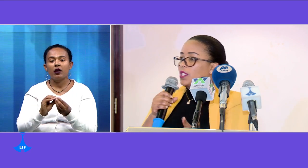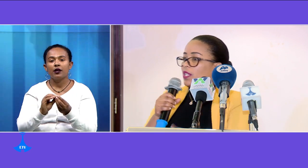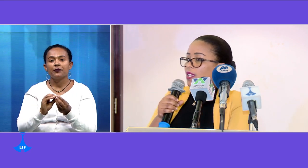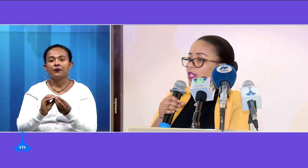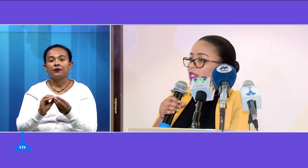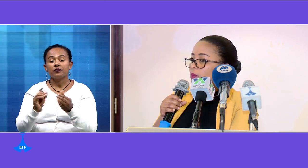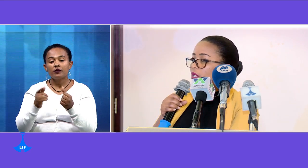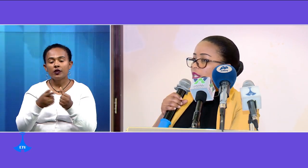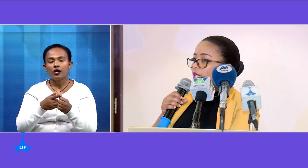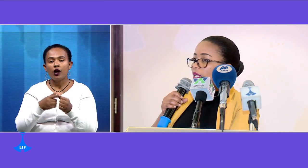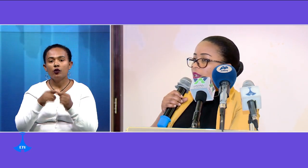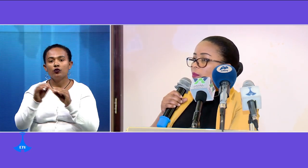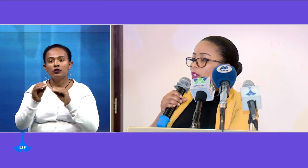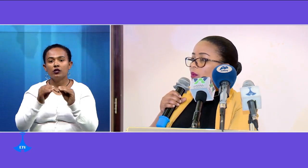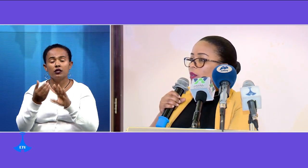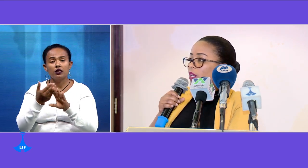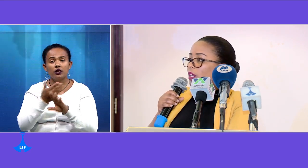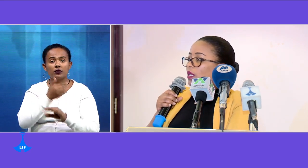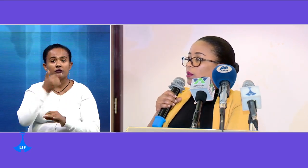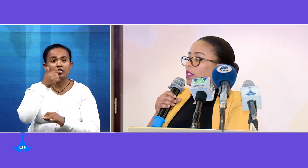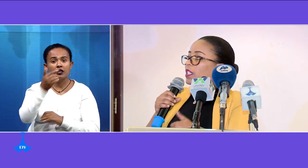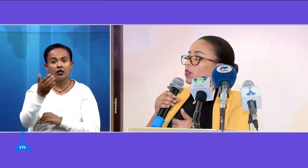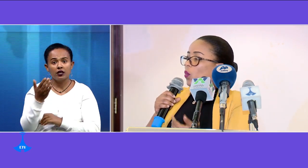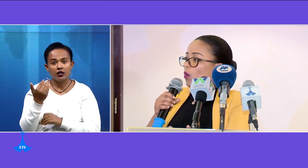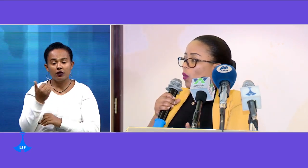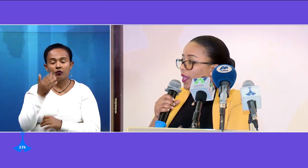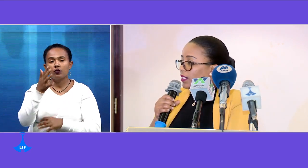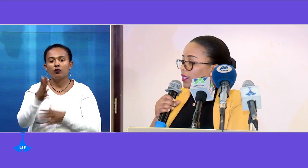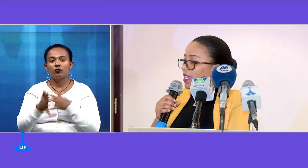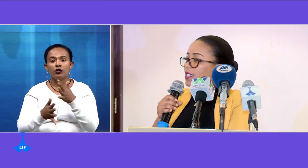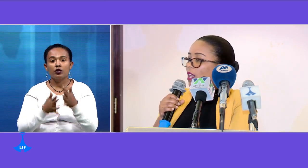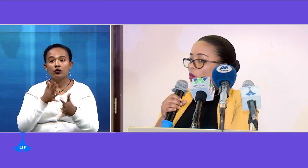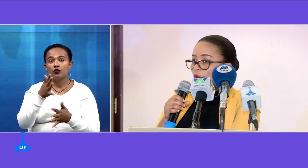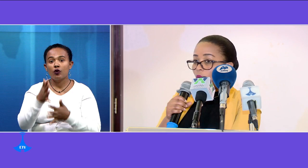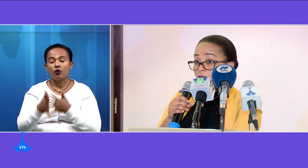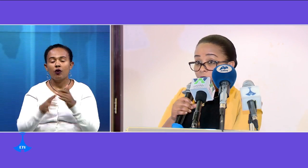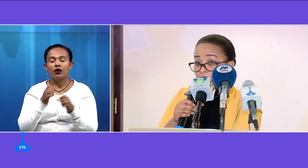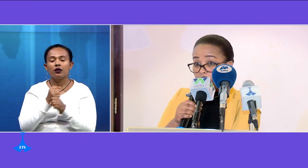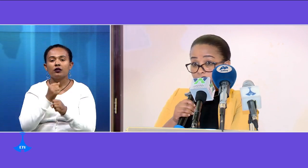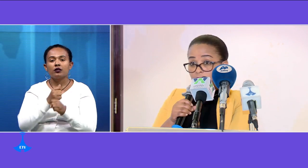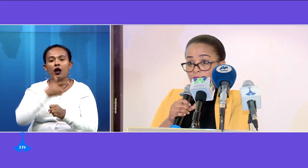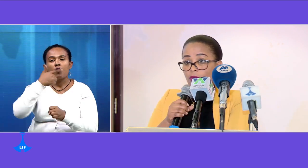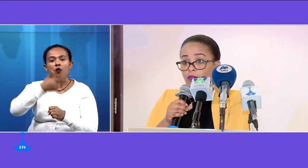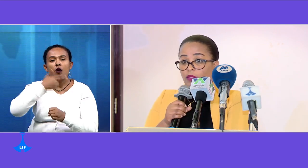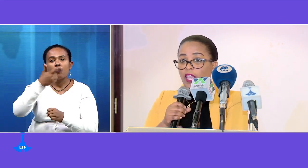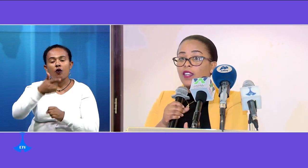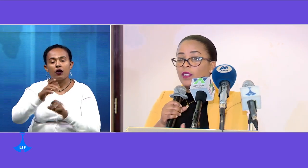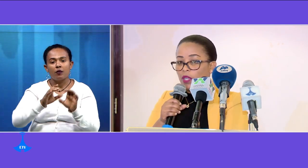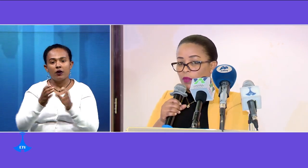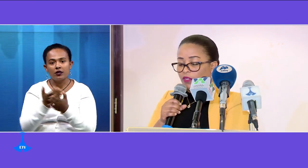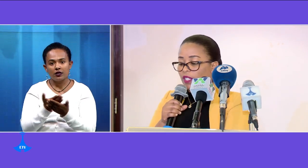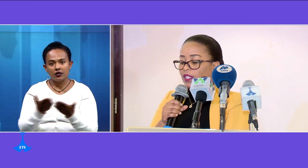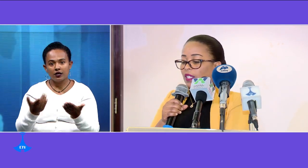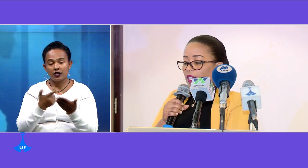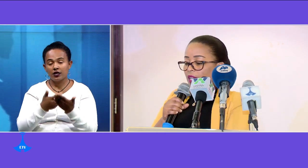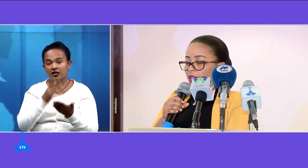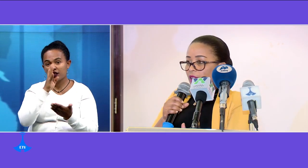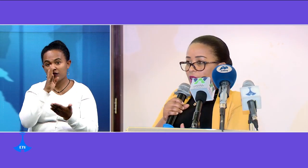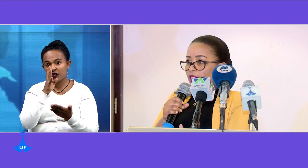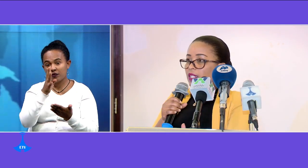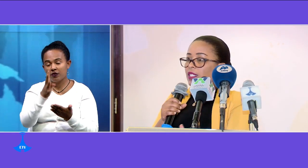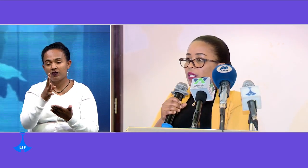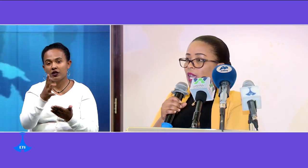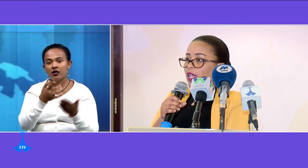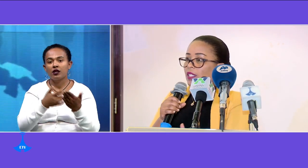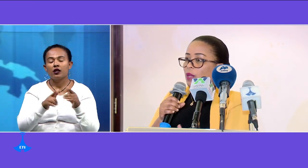አንዱ እንቅስቃሴ ቀደም ሲነገር የነበረው ምልክት ቋንቋን የሥራ ቋንቋ የማድረግ ነገር ነው ይሄንንም ለመፍጠር